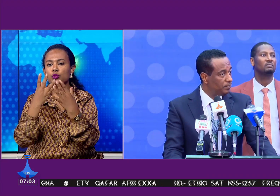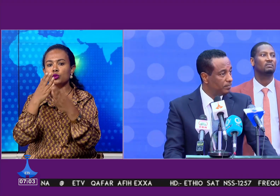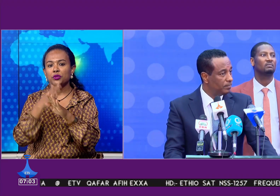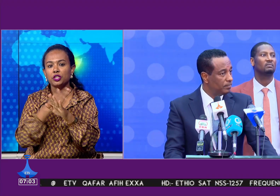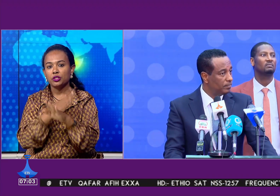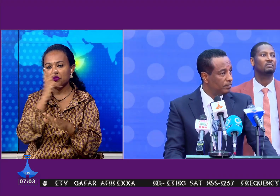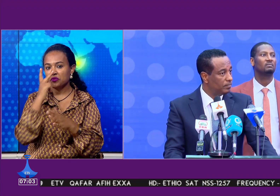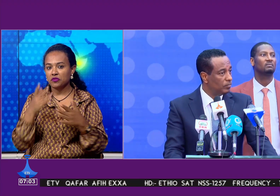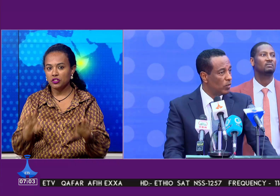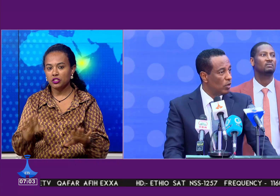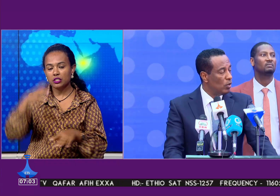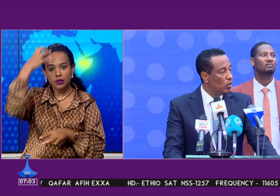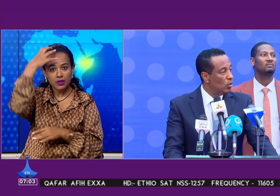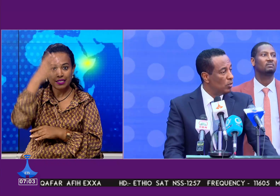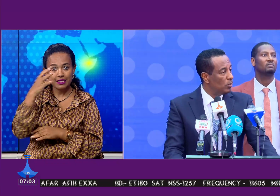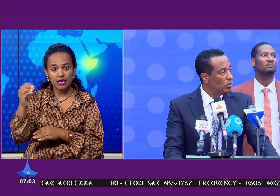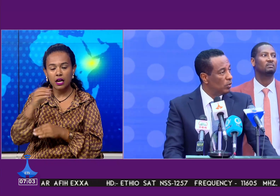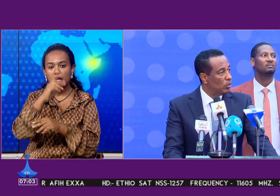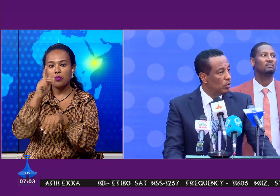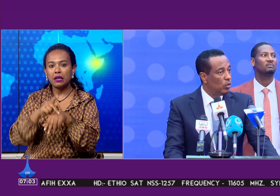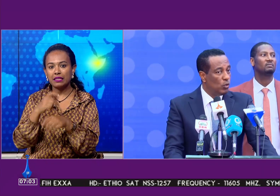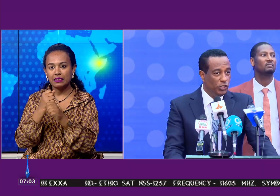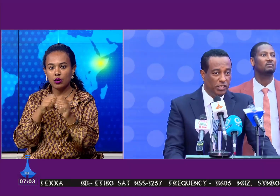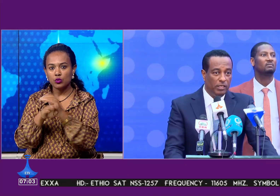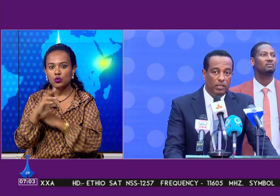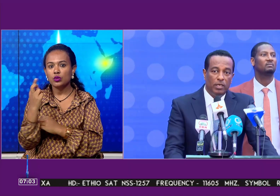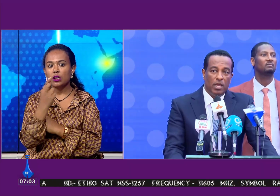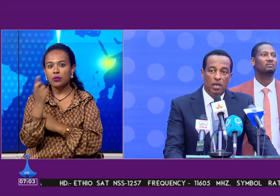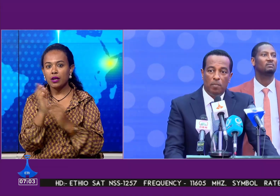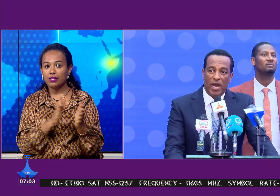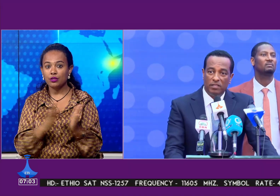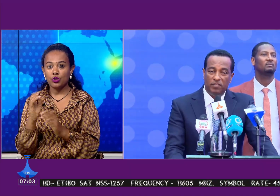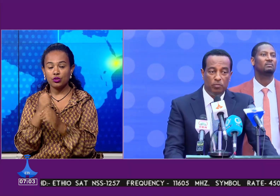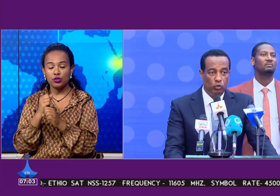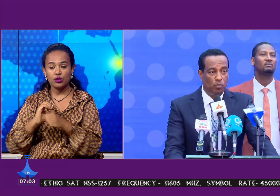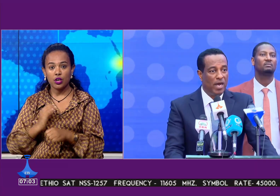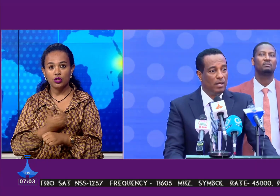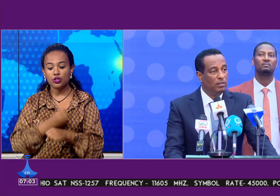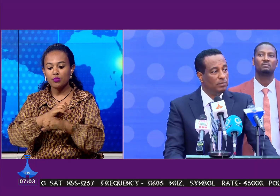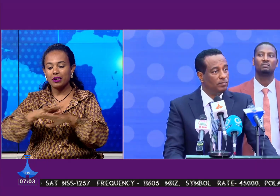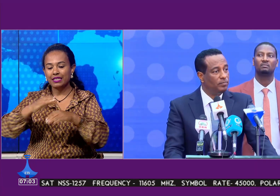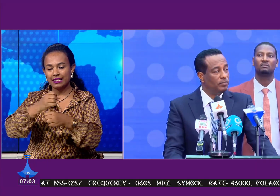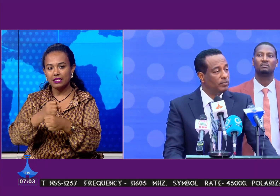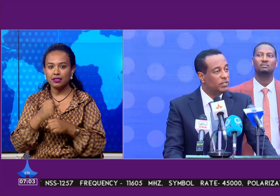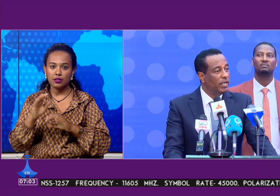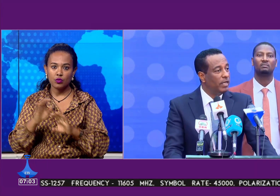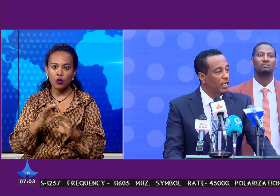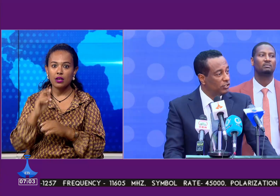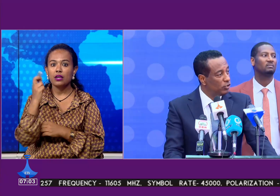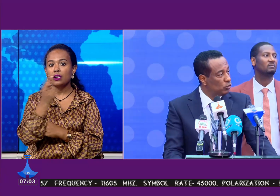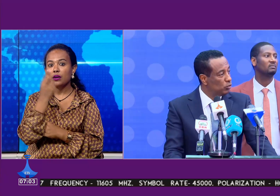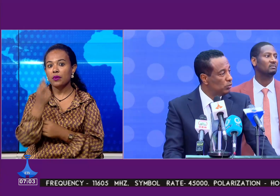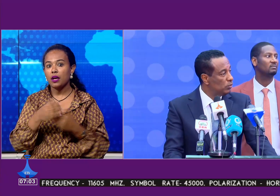አሳይተናል። ከመንግስትና የፓርቲ ስራዎች ውስጥ የቀበሌ አደረጃጀት ስራችን መሬት እንዲይዝ ተደርጓል። የቀበሌ